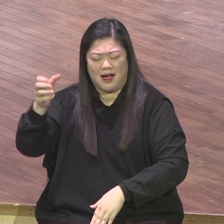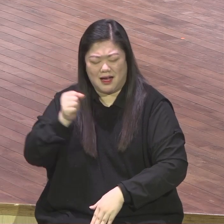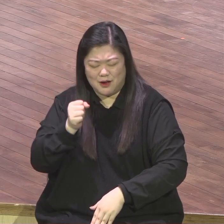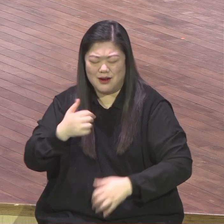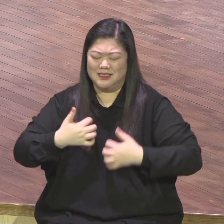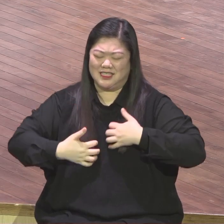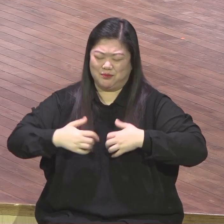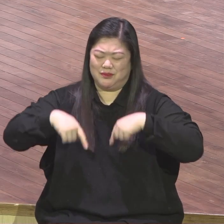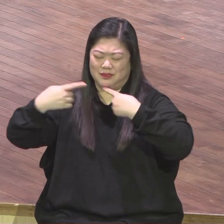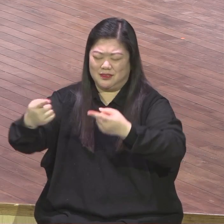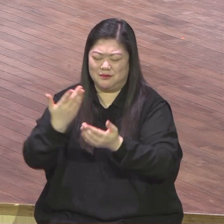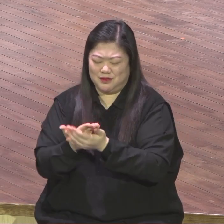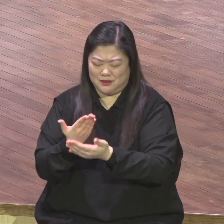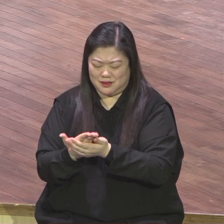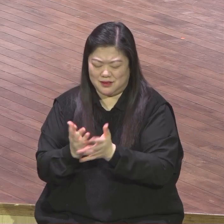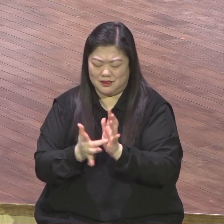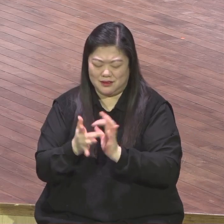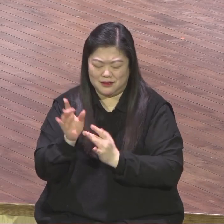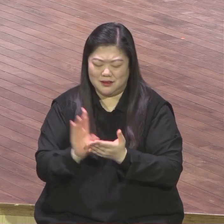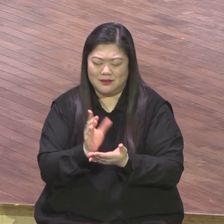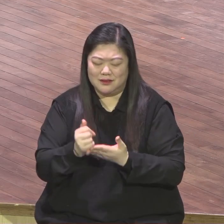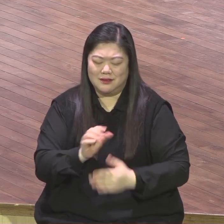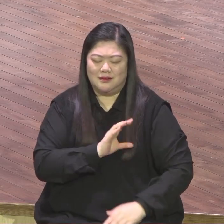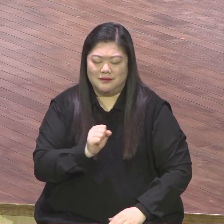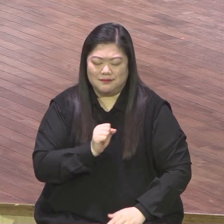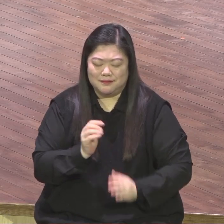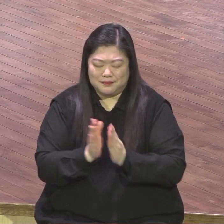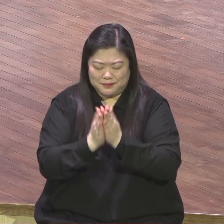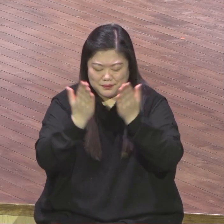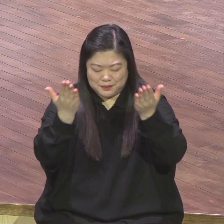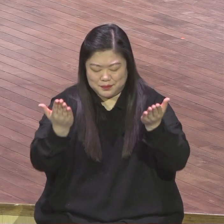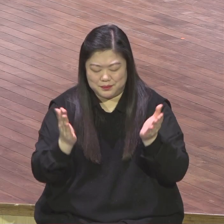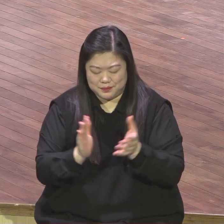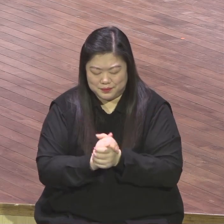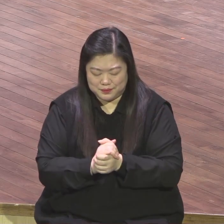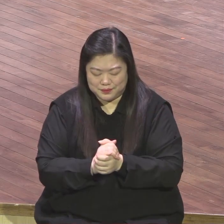주옵소서. 예수의 이름 받들어 축복 기도합니다. 아멘.